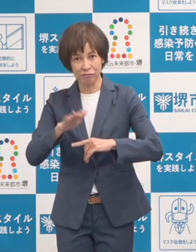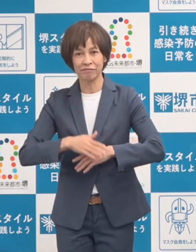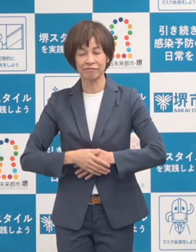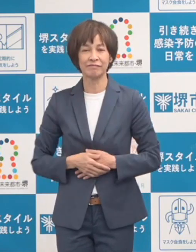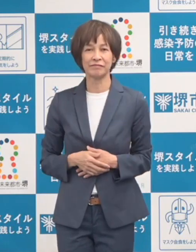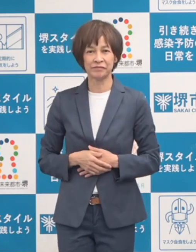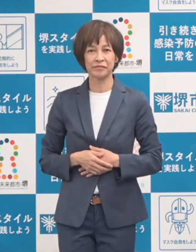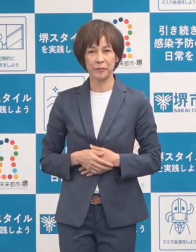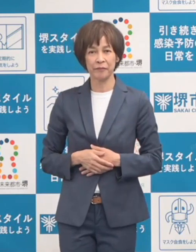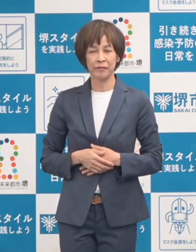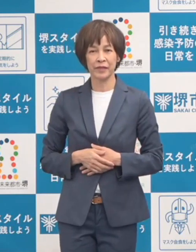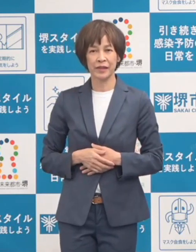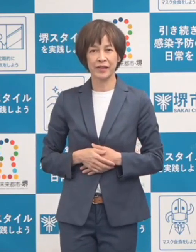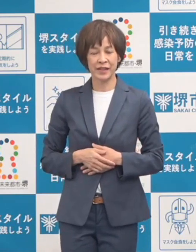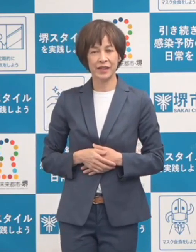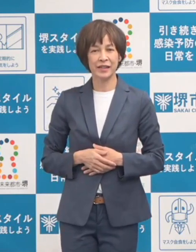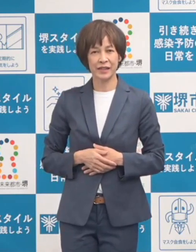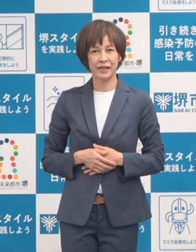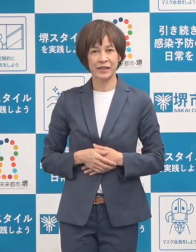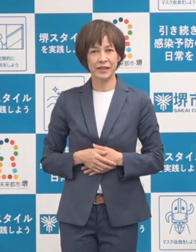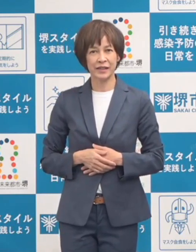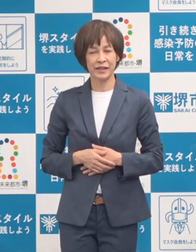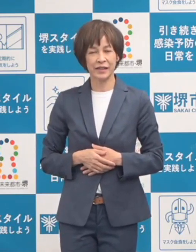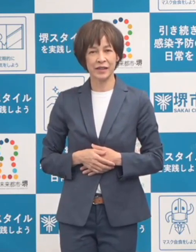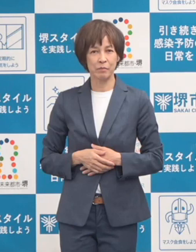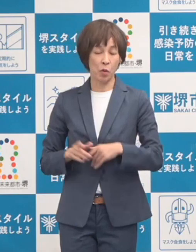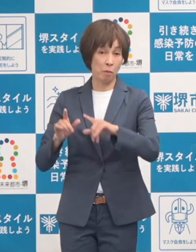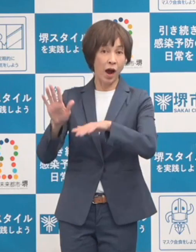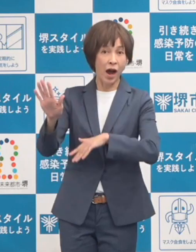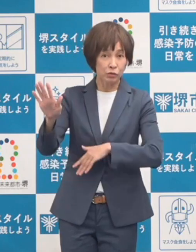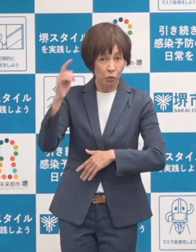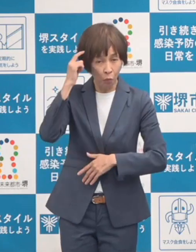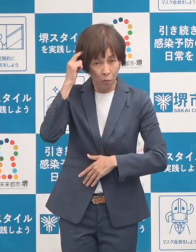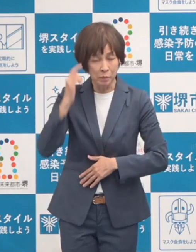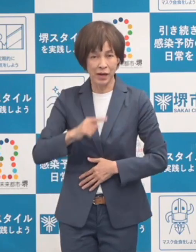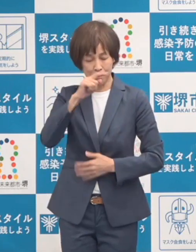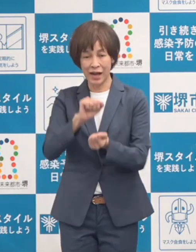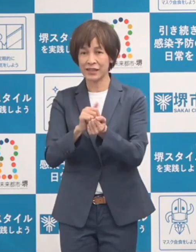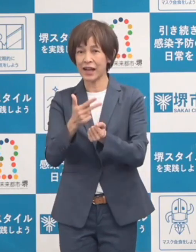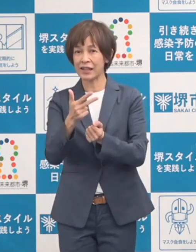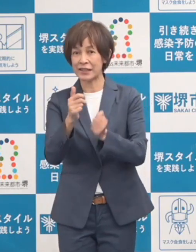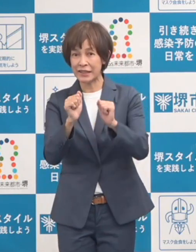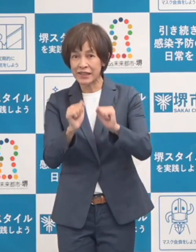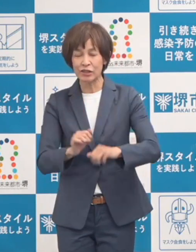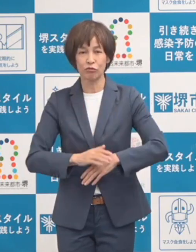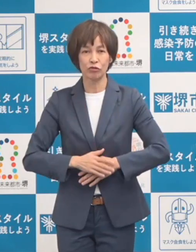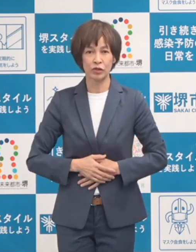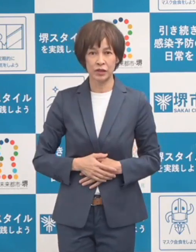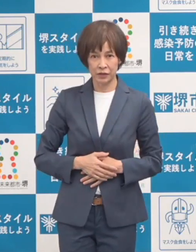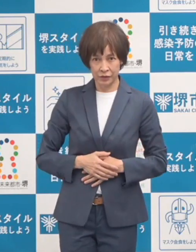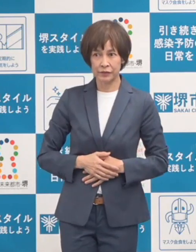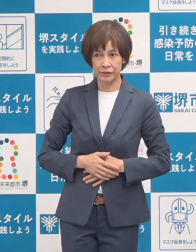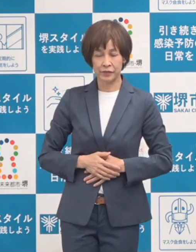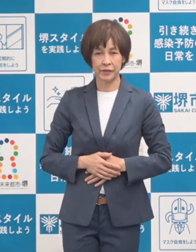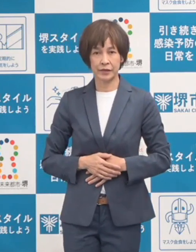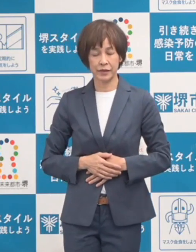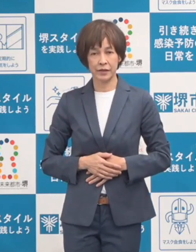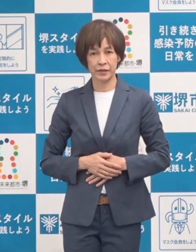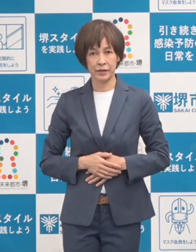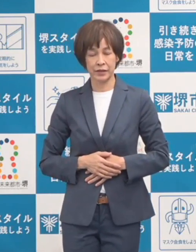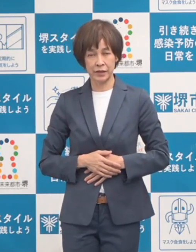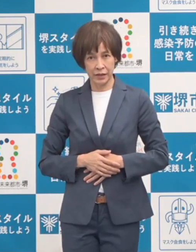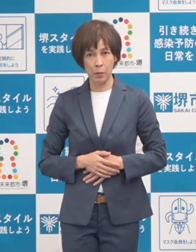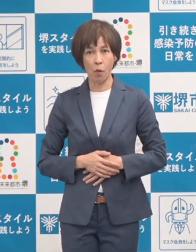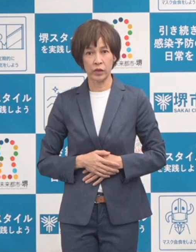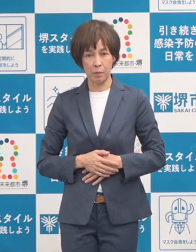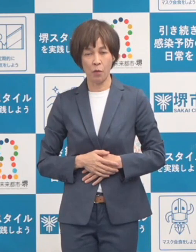案内ご紹介をされるものと考えていますが、堺市にとっても今社会減、人口の社会減が続いている